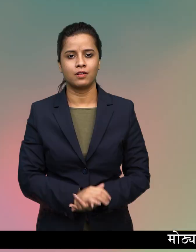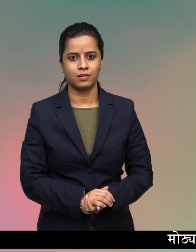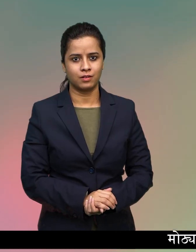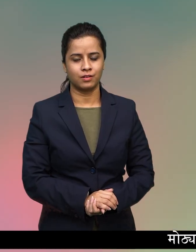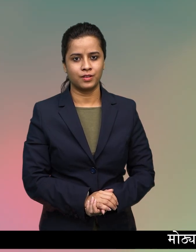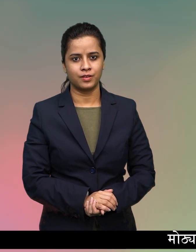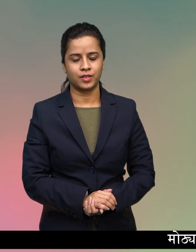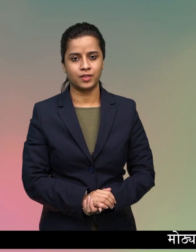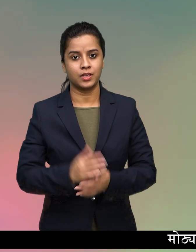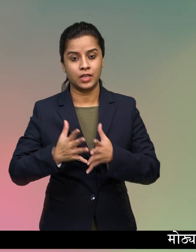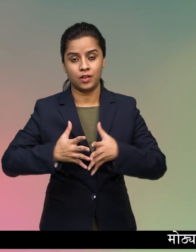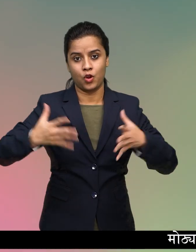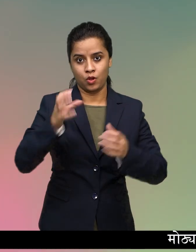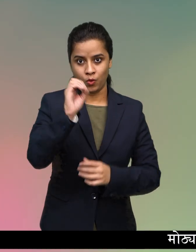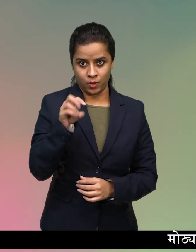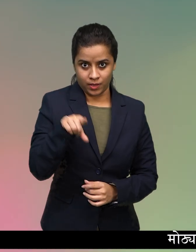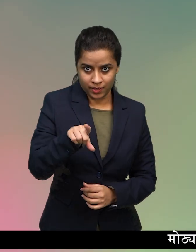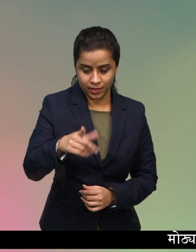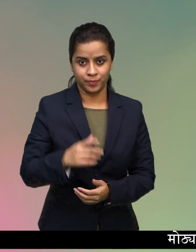मोठ्या जीवांमध्ये पोषक तत्वे,